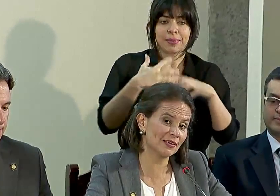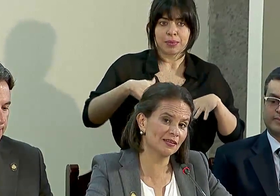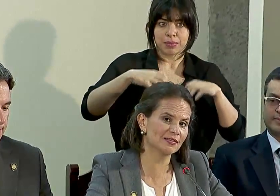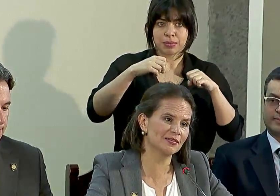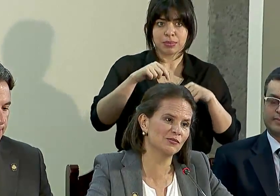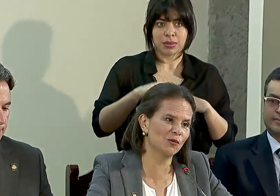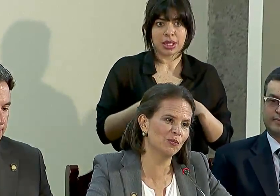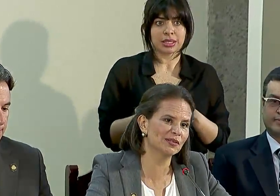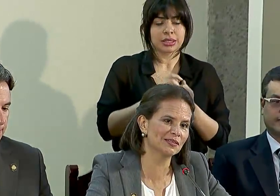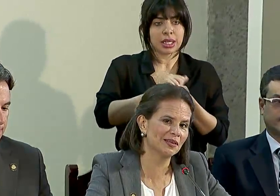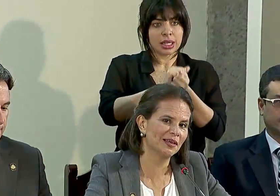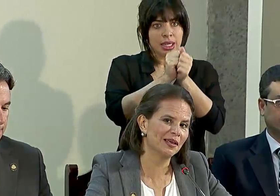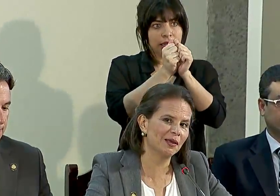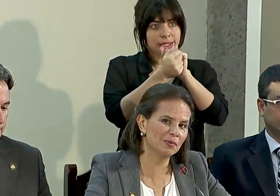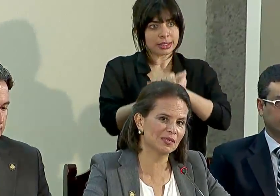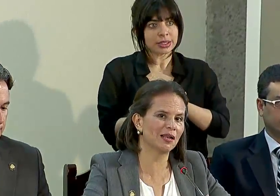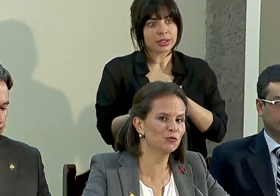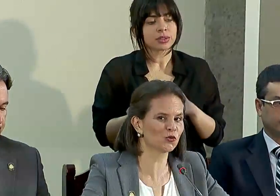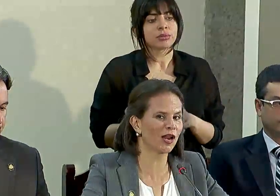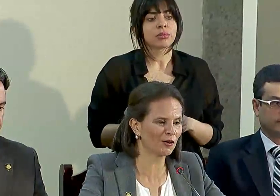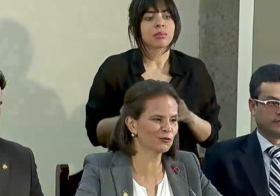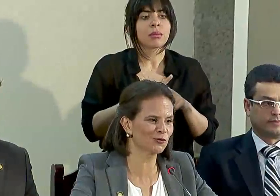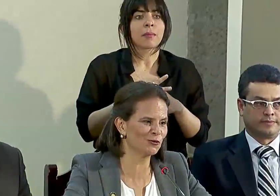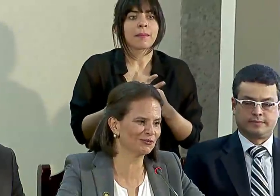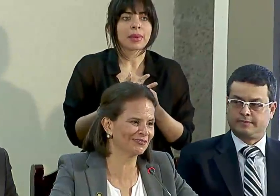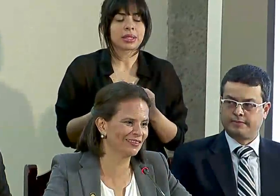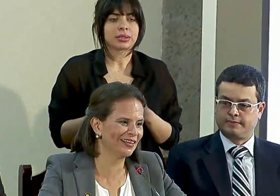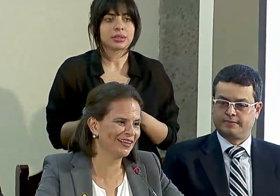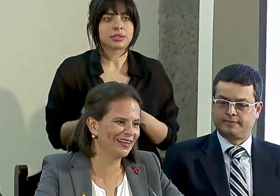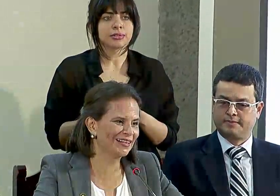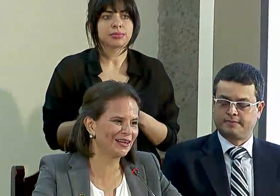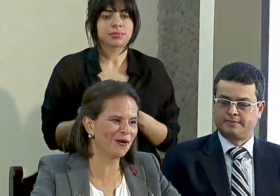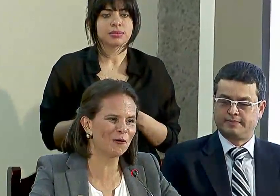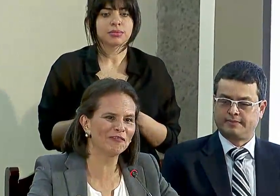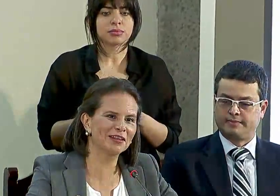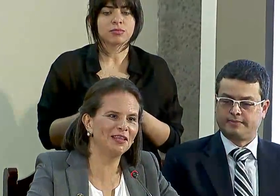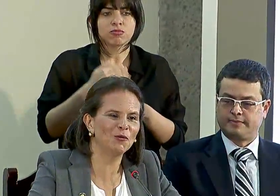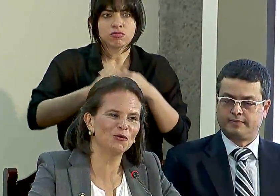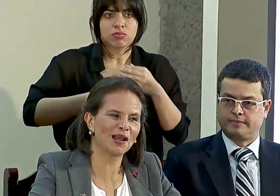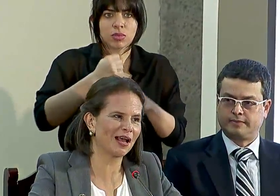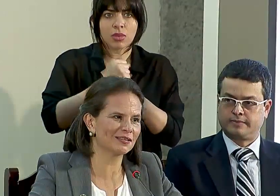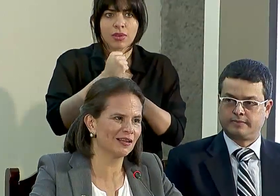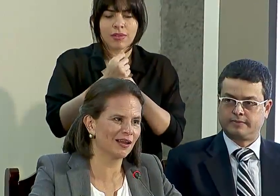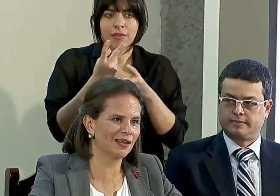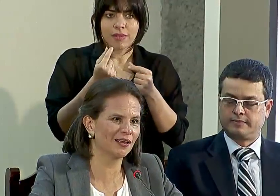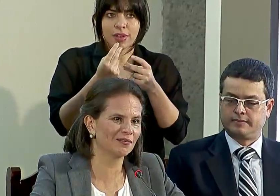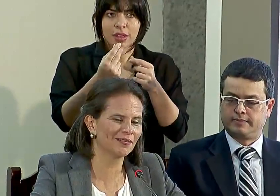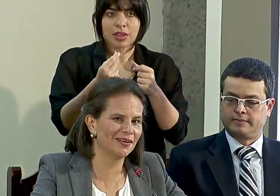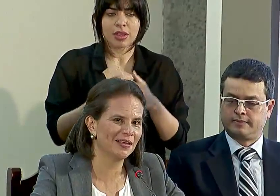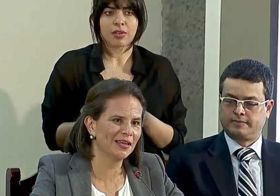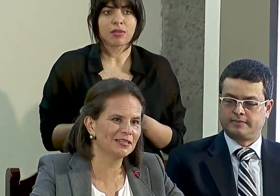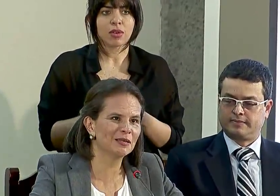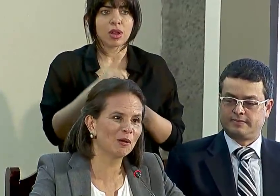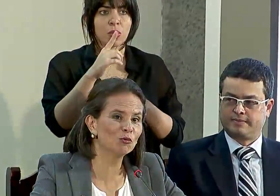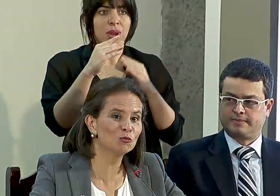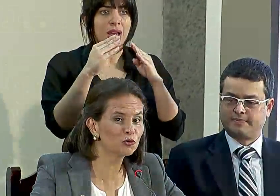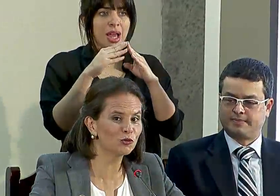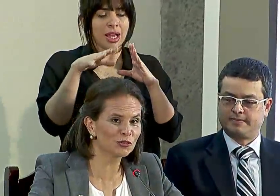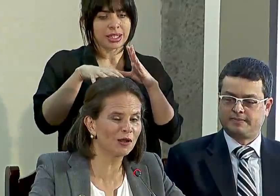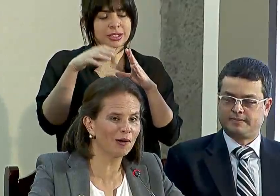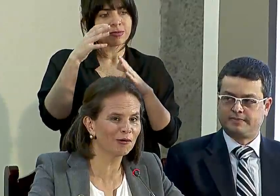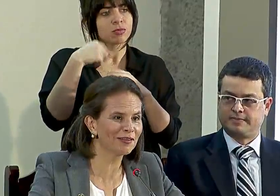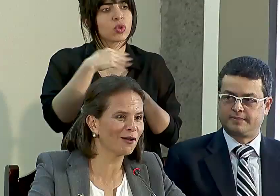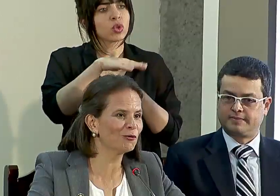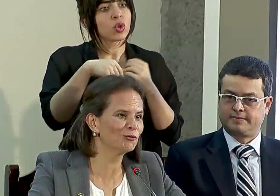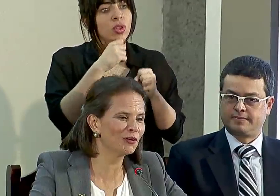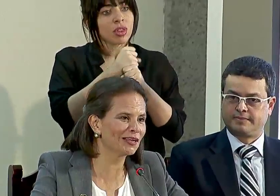esta fase de transición, pues empezar a ilusionarnos con el trabajo efectivo de una casa a la que estimamos mucho